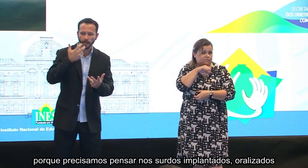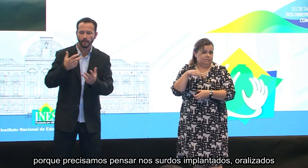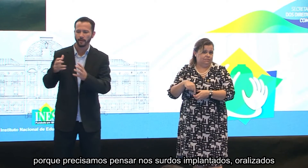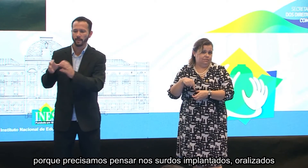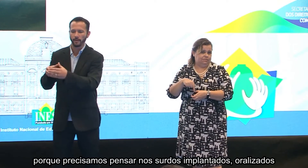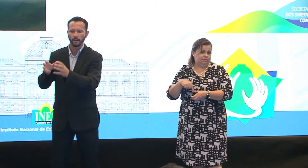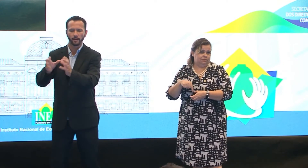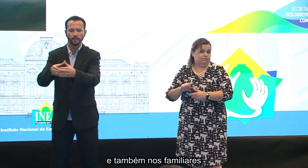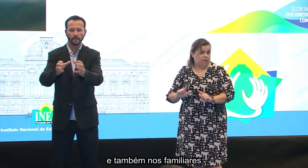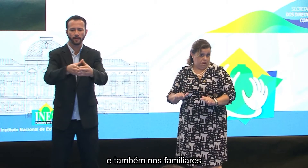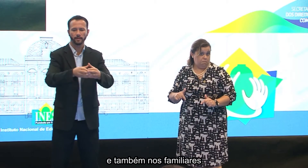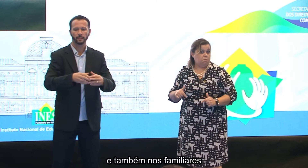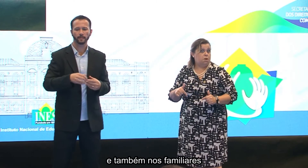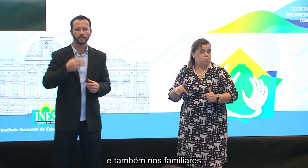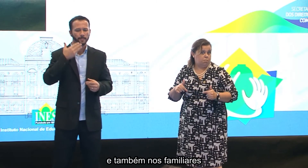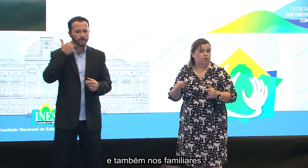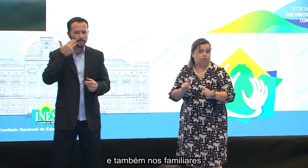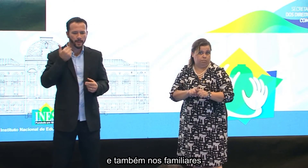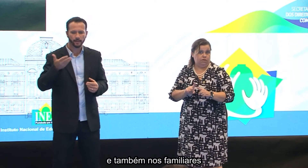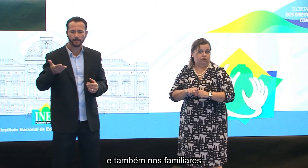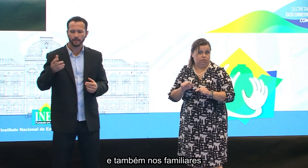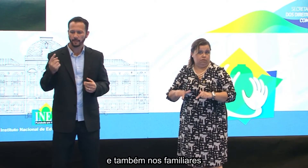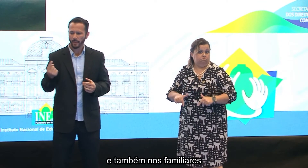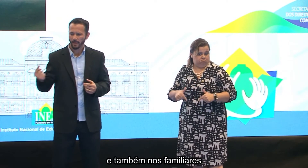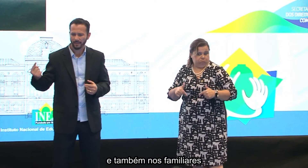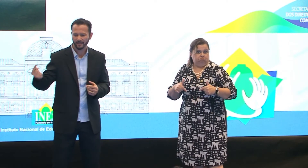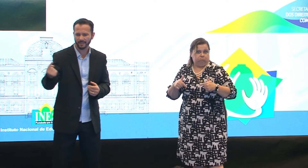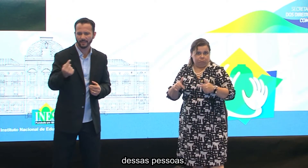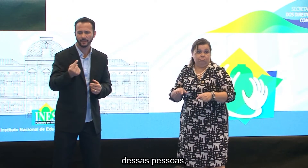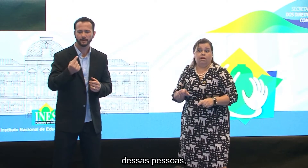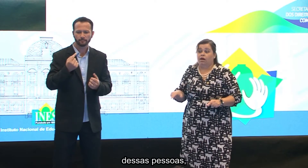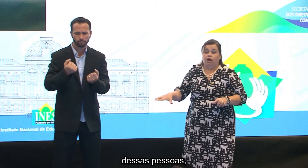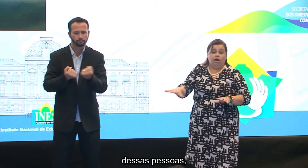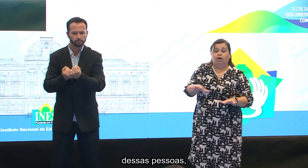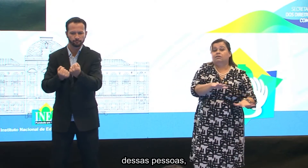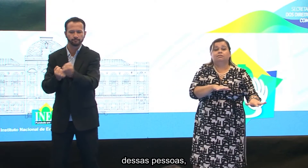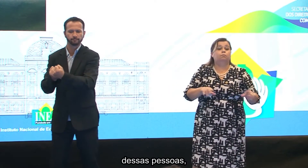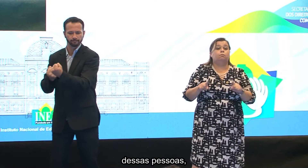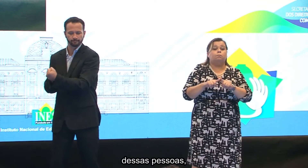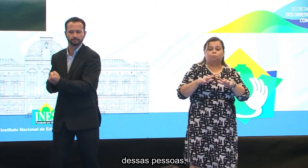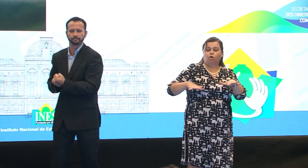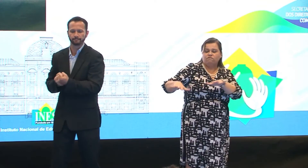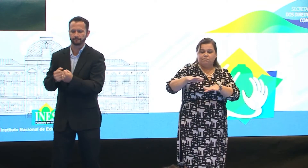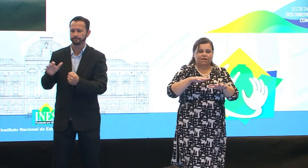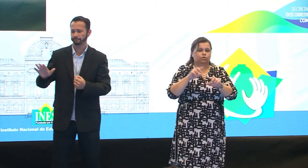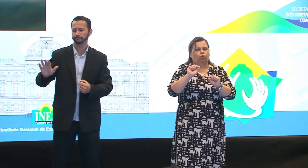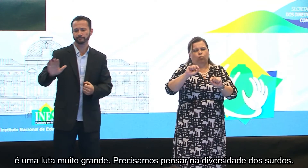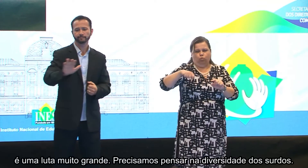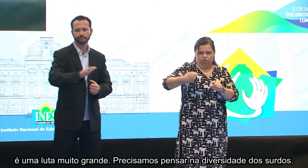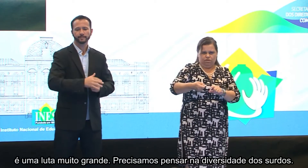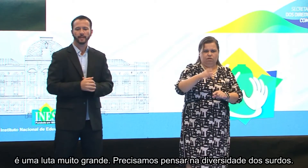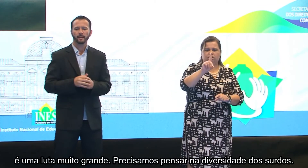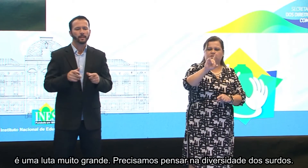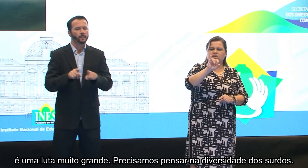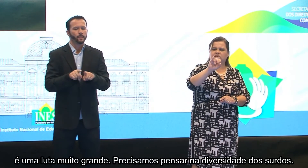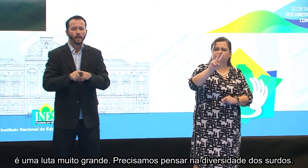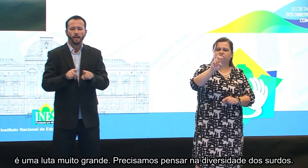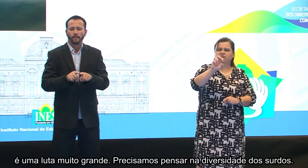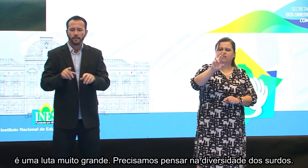oralizados e também nos familiares dessas pessoas também. Então é uma luta muito